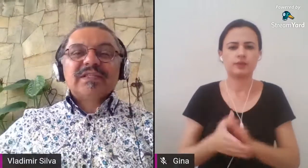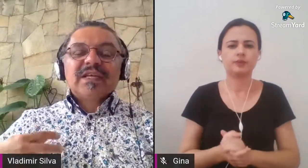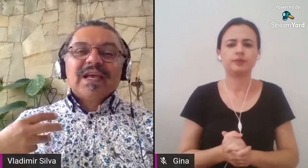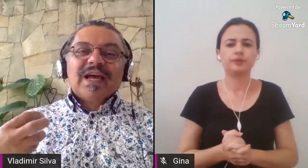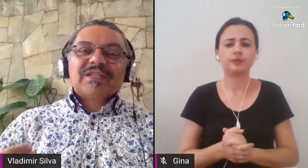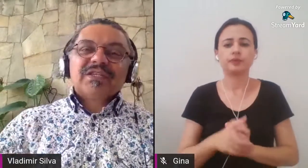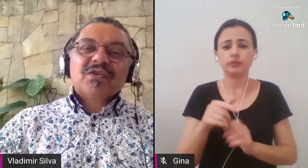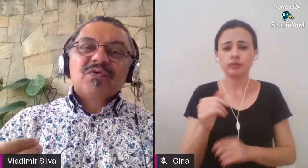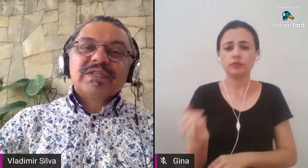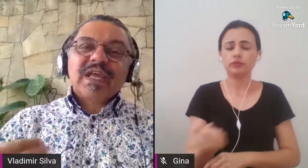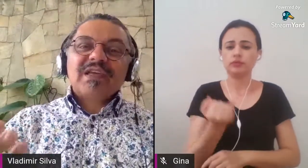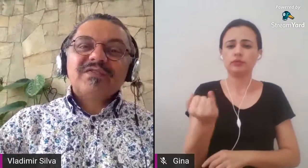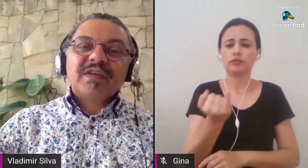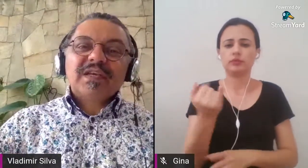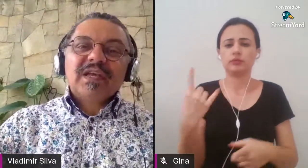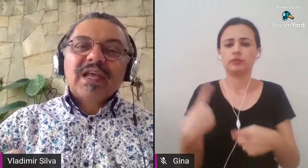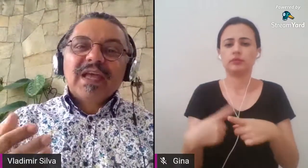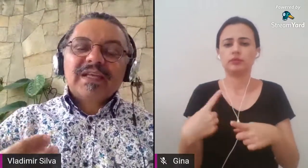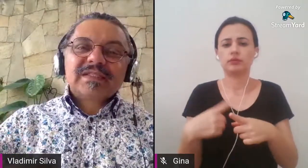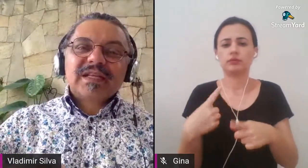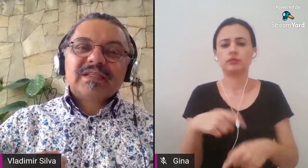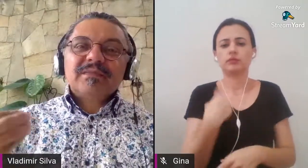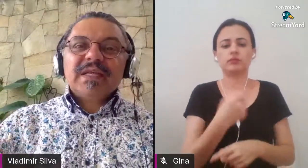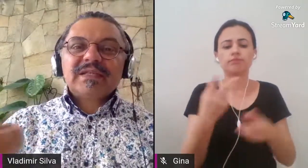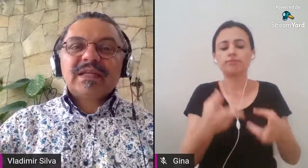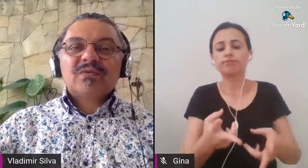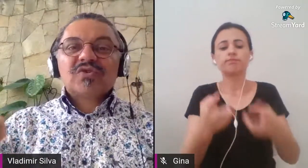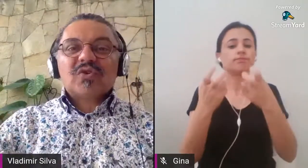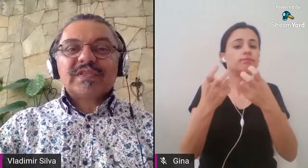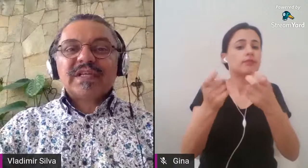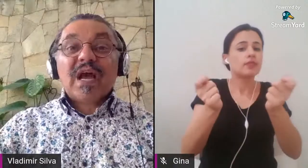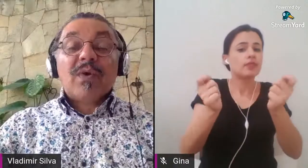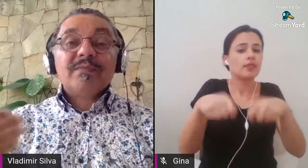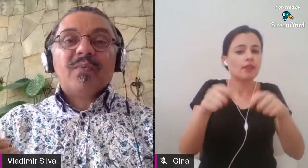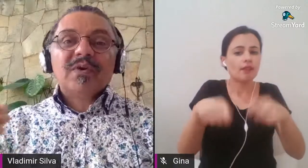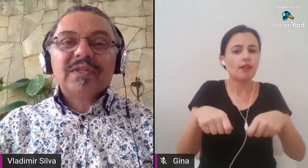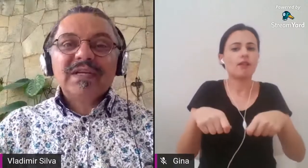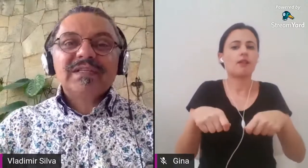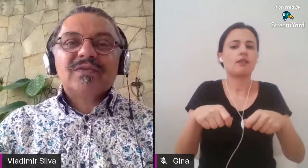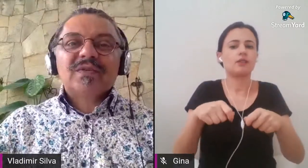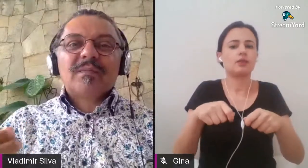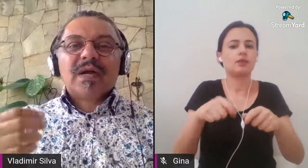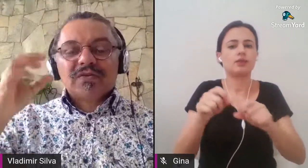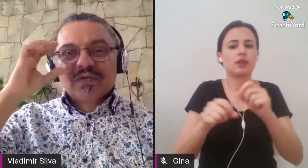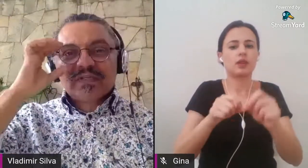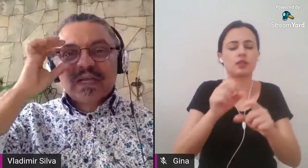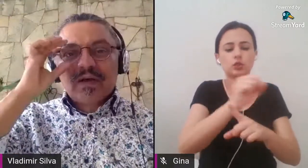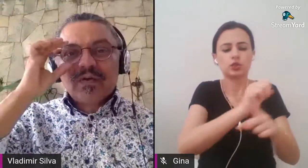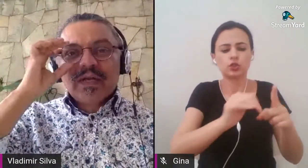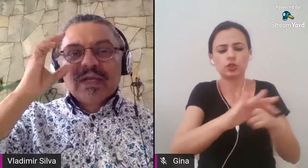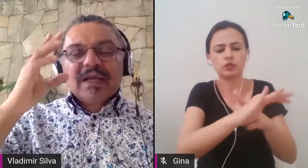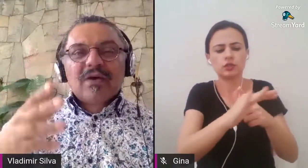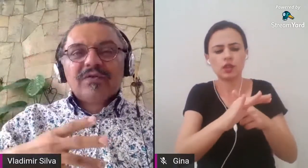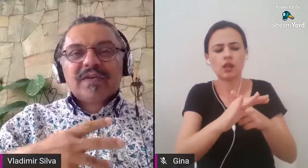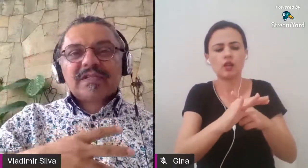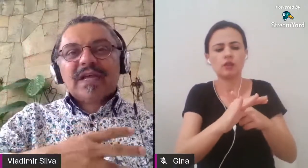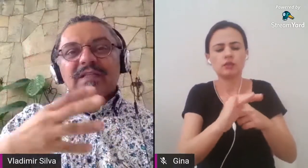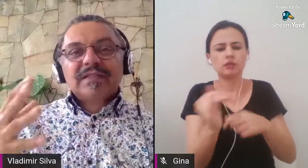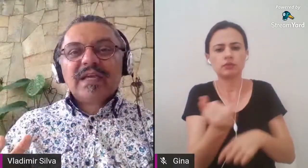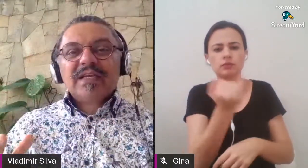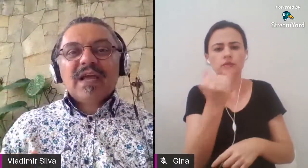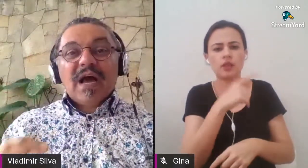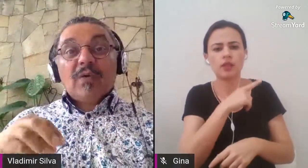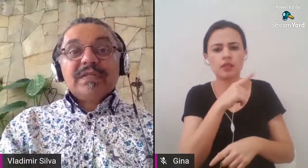porque a gente consegue ver essa dimensão social, a importância do trabalho social que